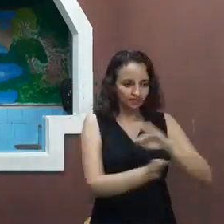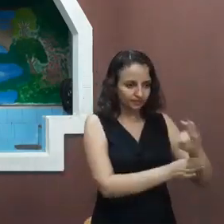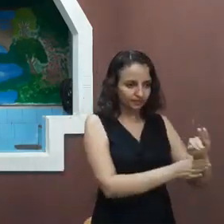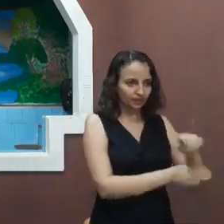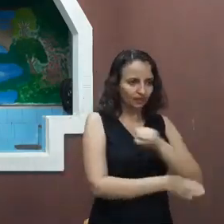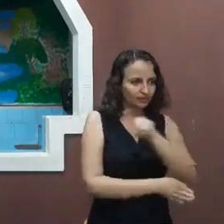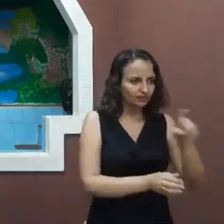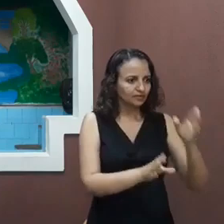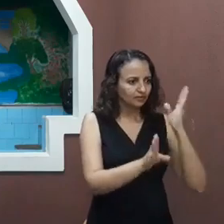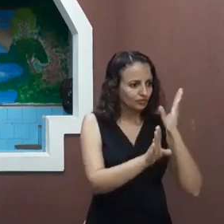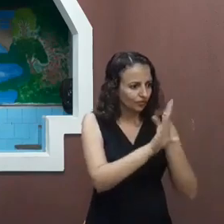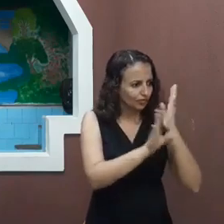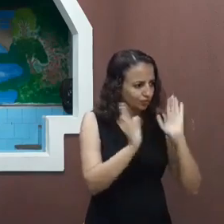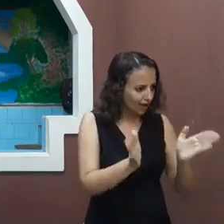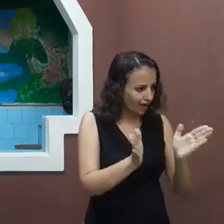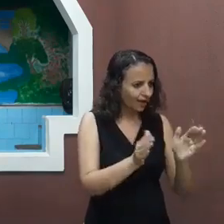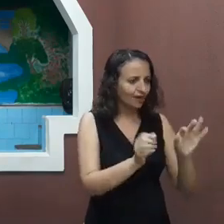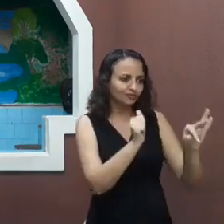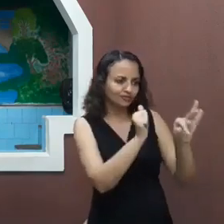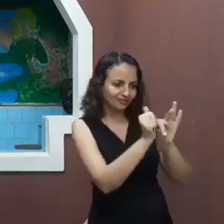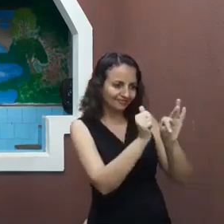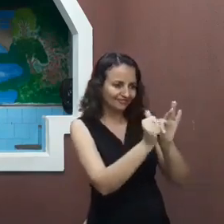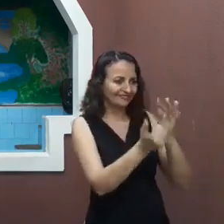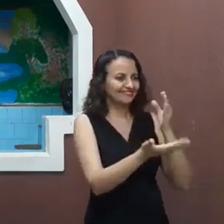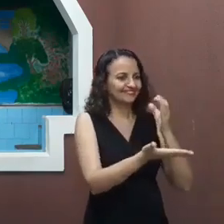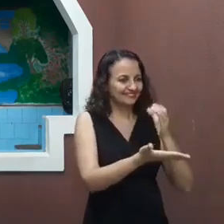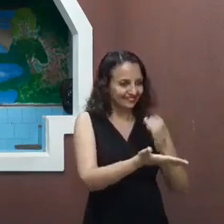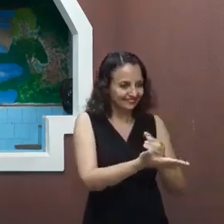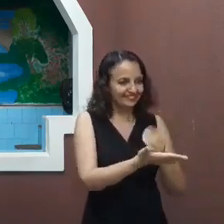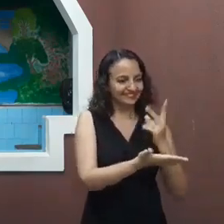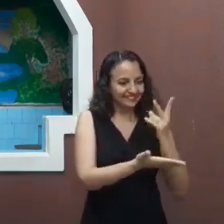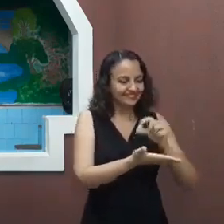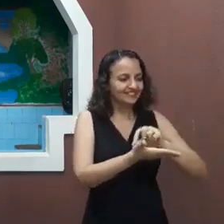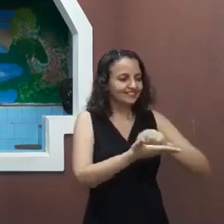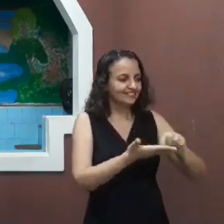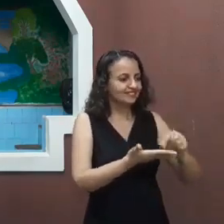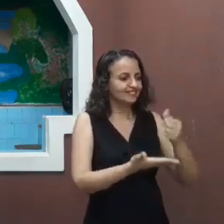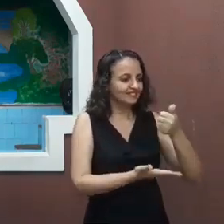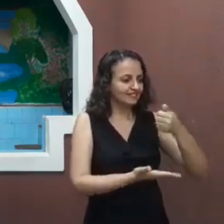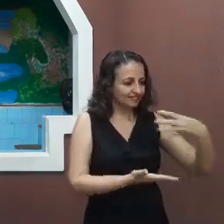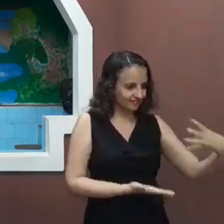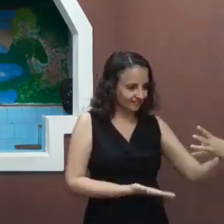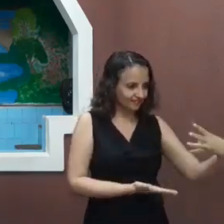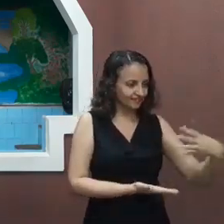irmãos acharem. Capítulo 2, versículo 14.